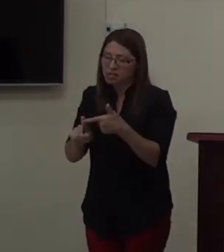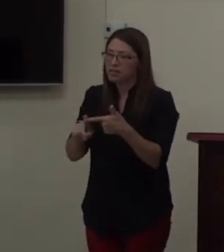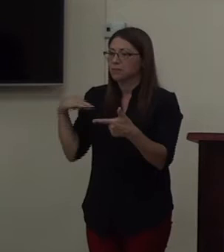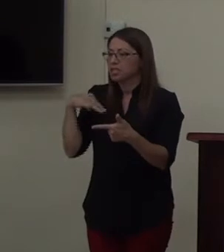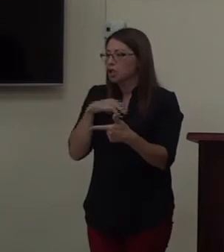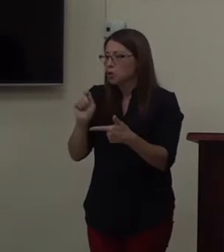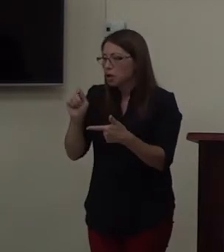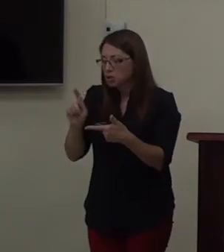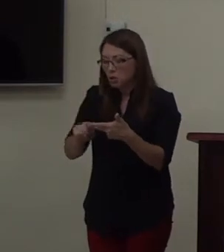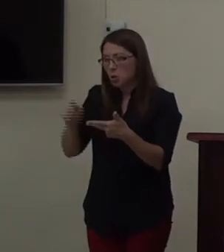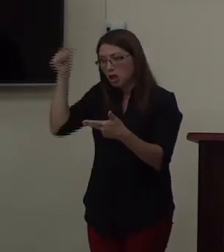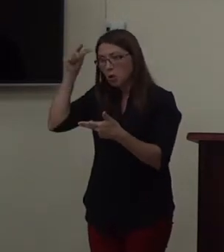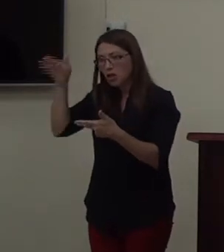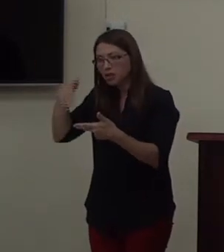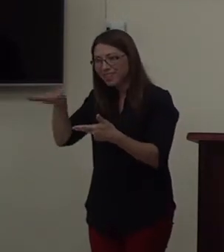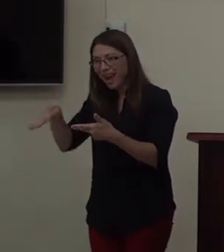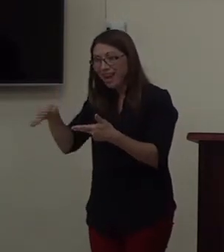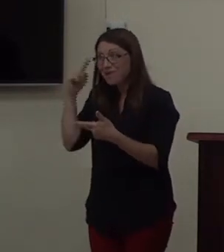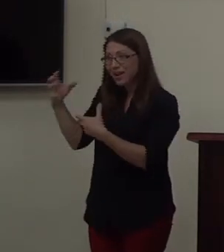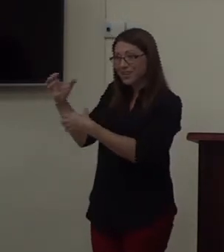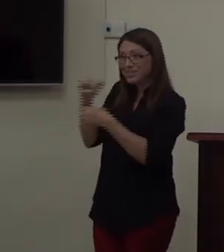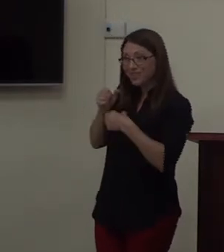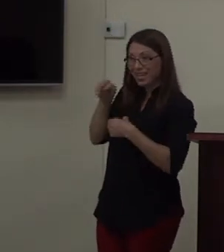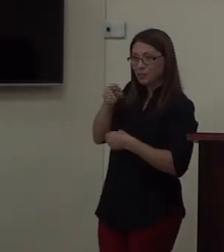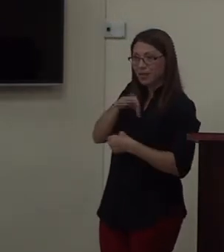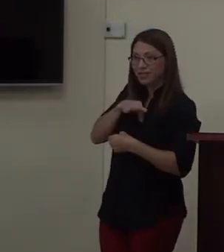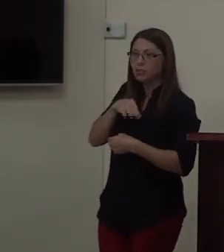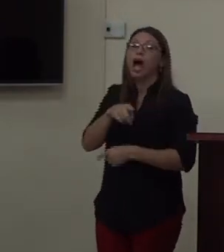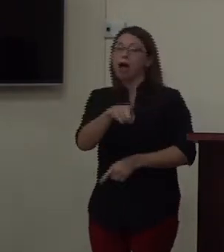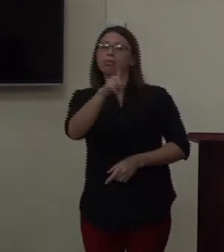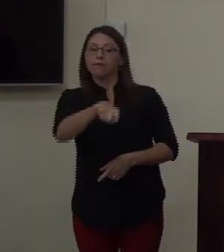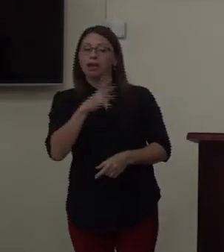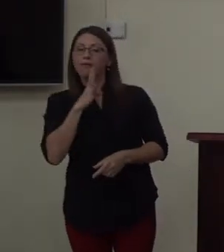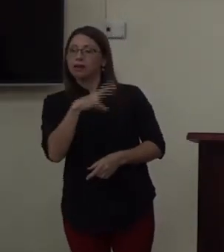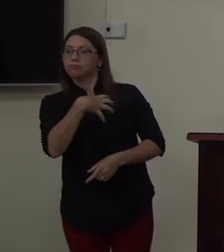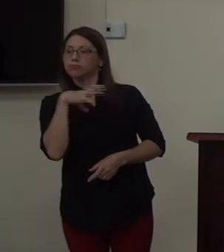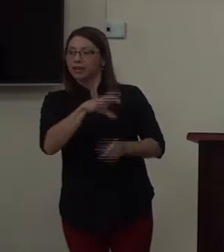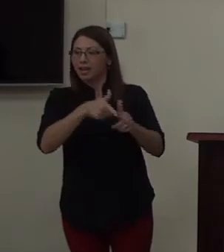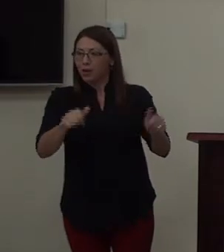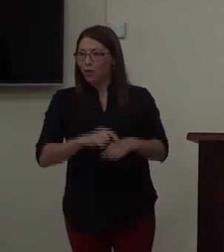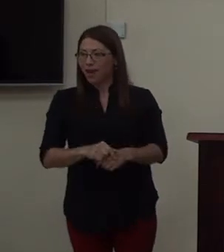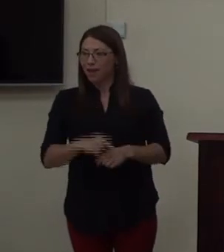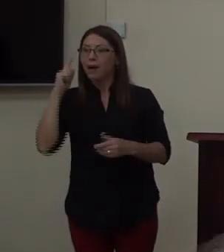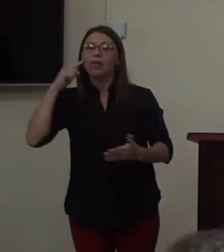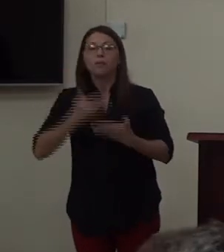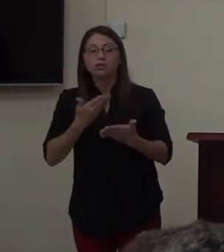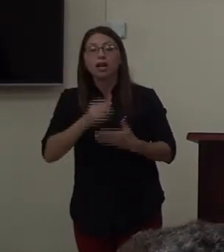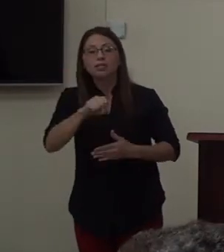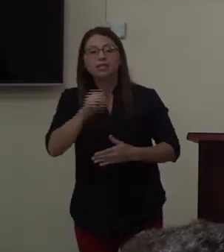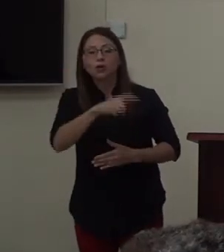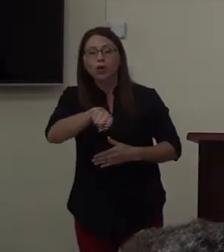Educación, del Gobierno Central, tienen que hablar la lengua, ¿verdad? Por ejemplo. Y entonces, para demostrar que sí son indígenas